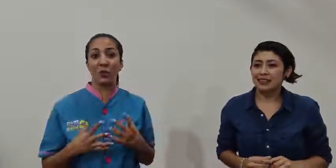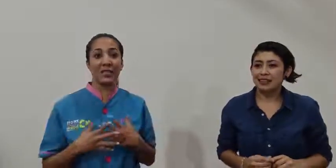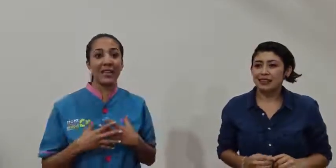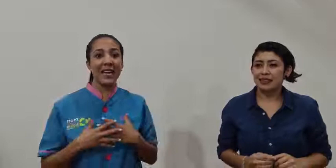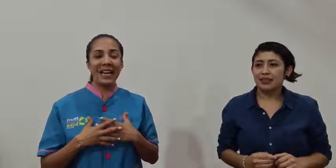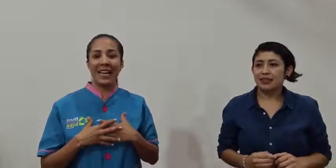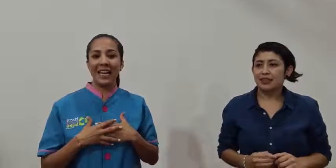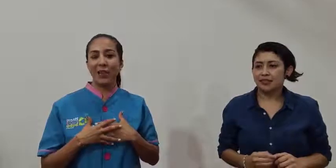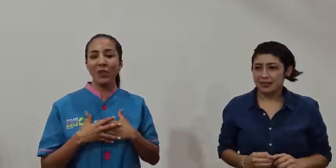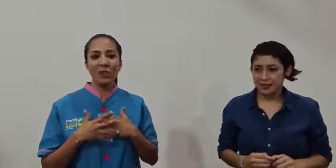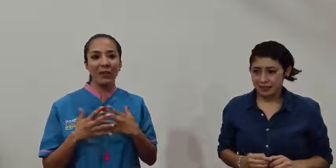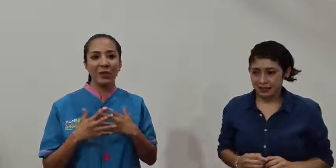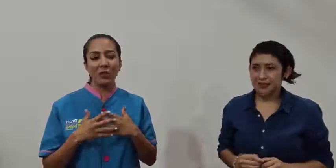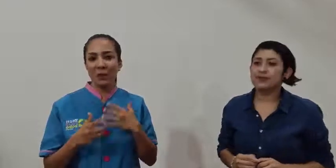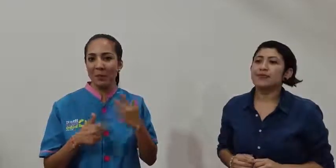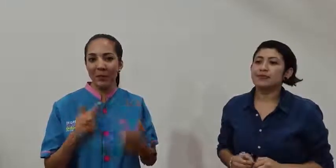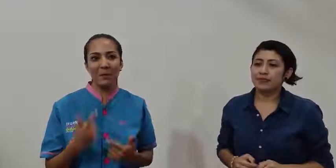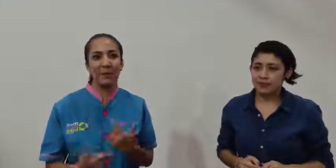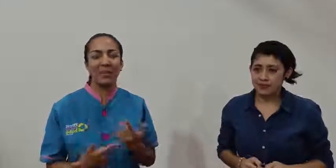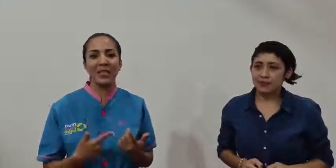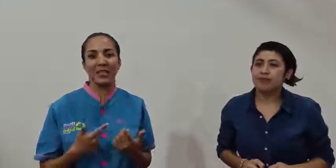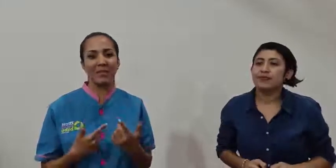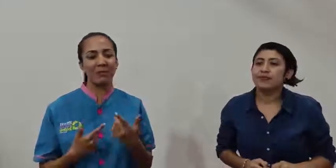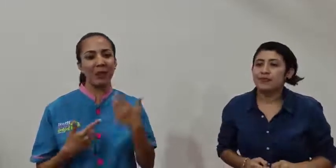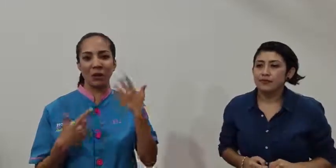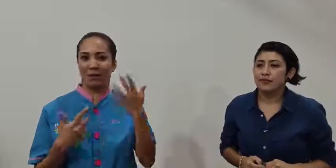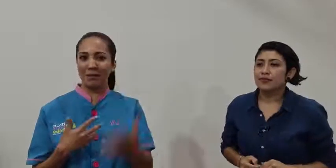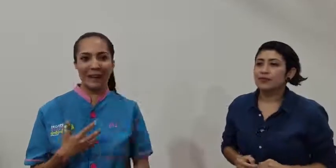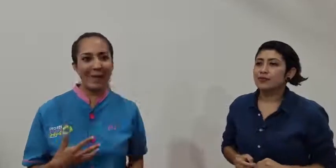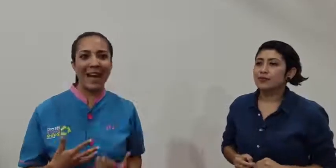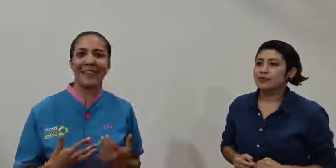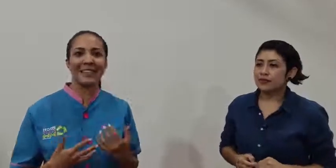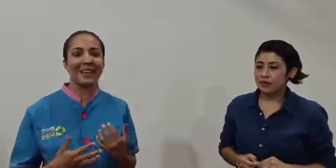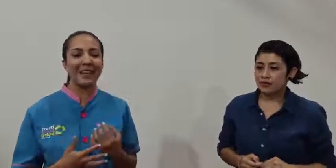Entonces, no se pierdan por si, vean